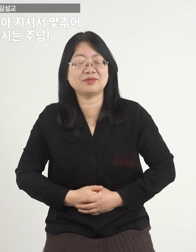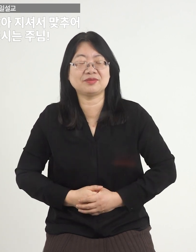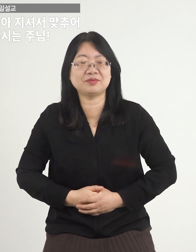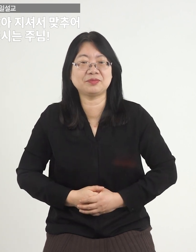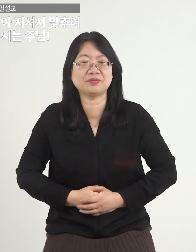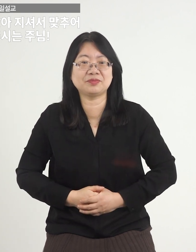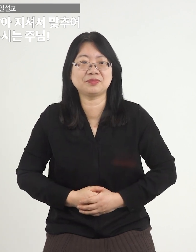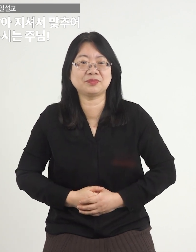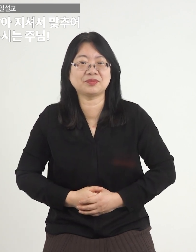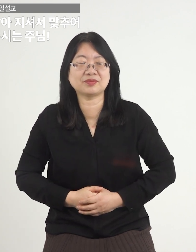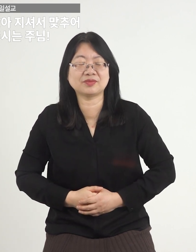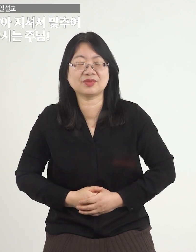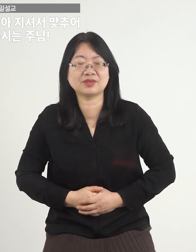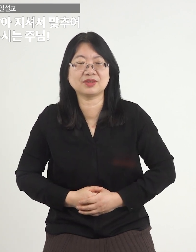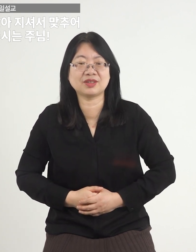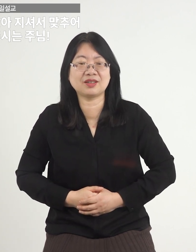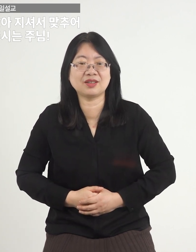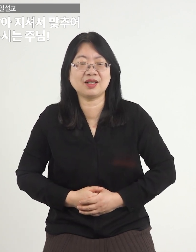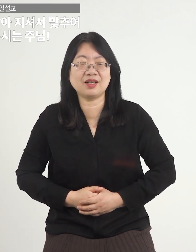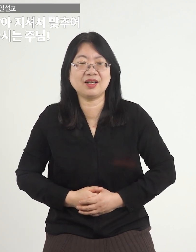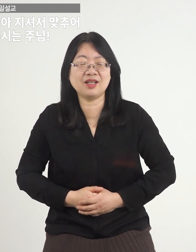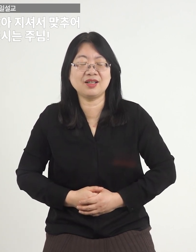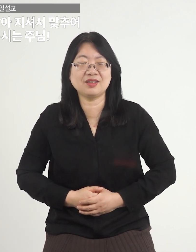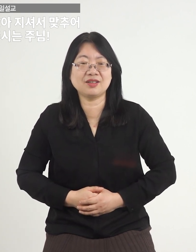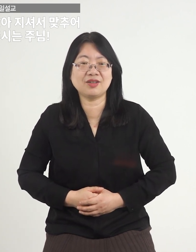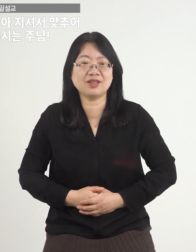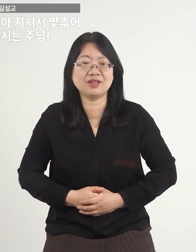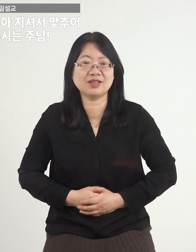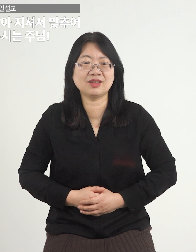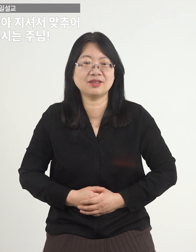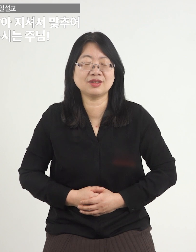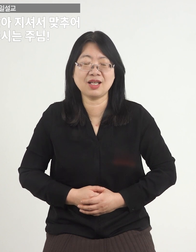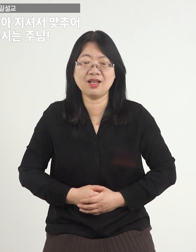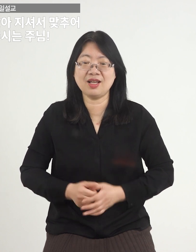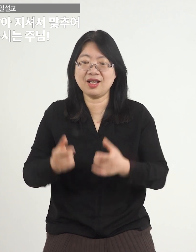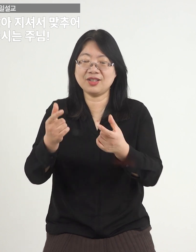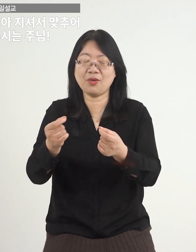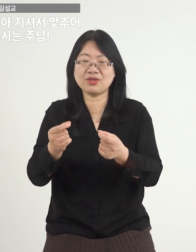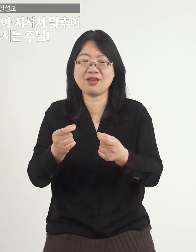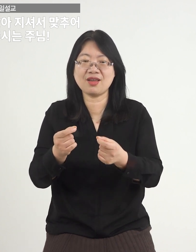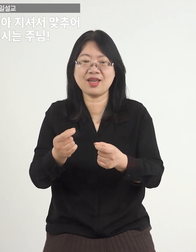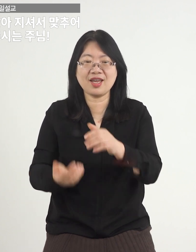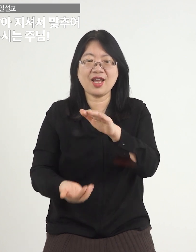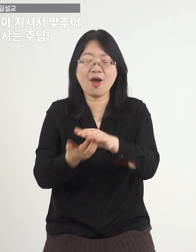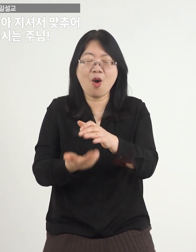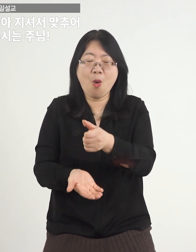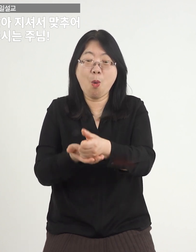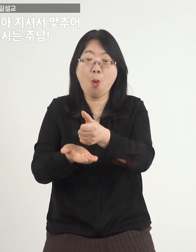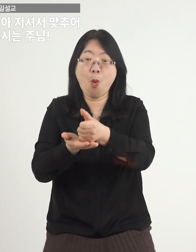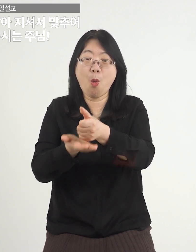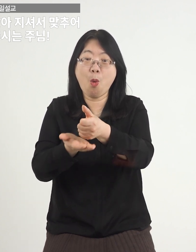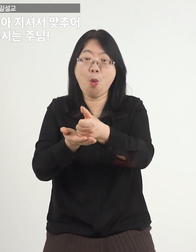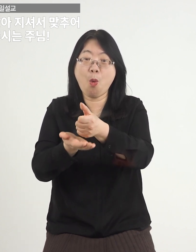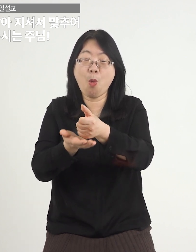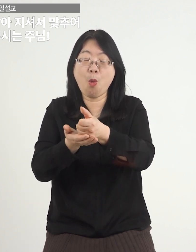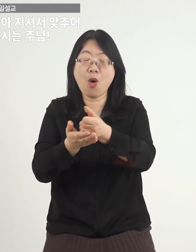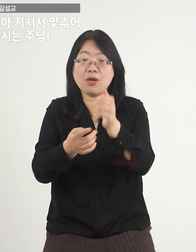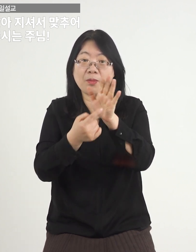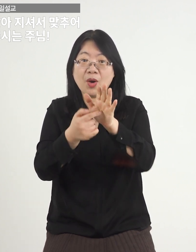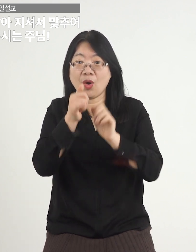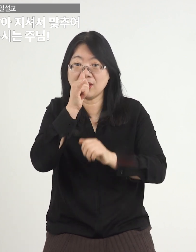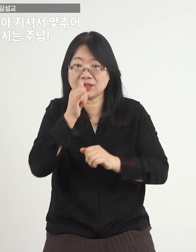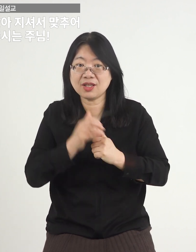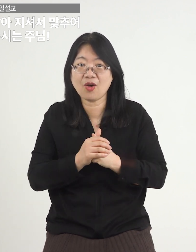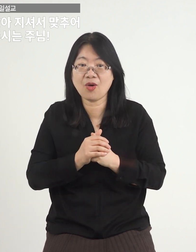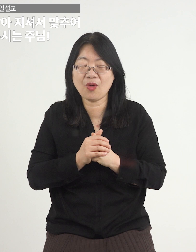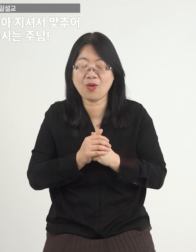이거를 이 정도까지 극찬을 담아서 쏟아낼 정도라면 이걸